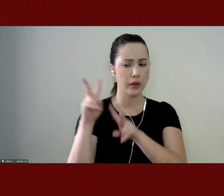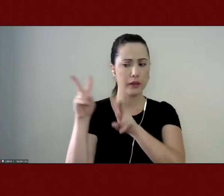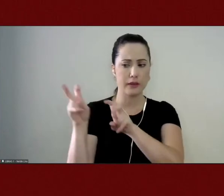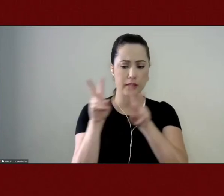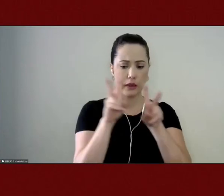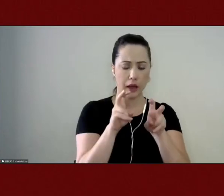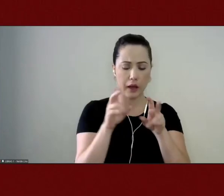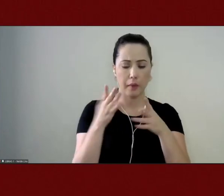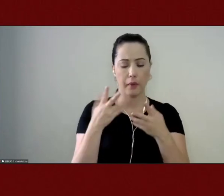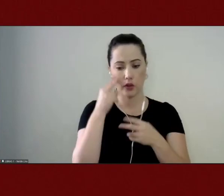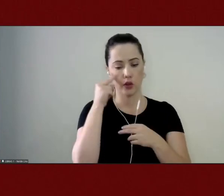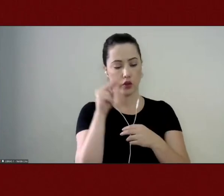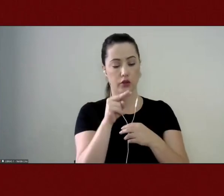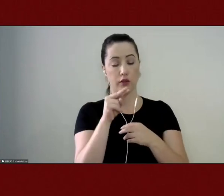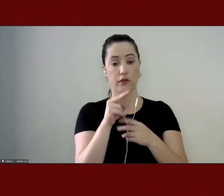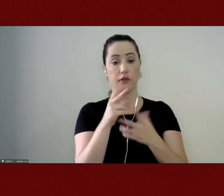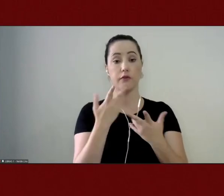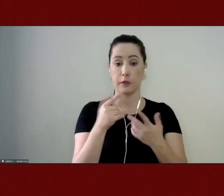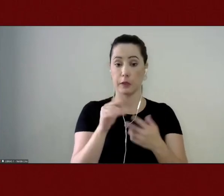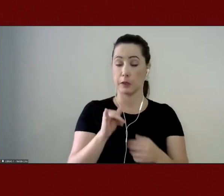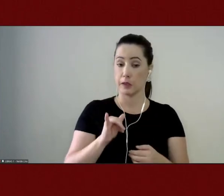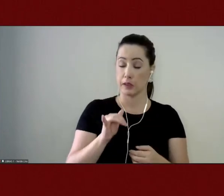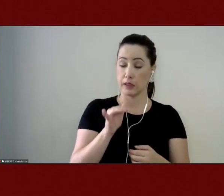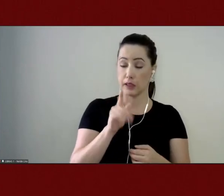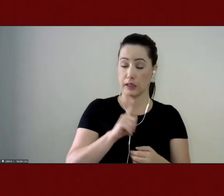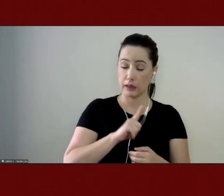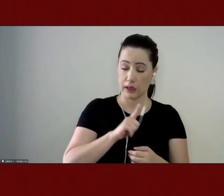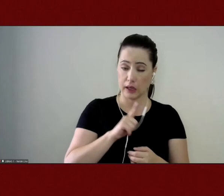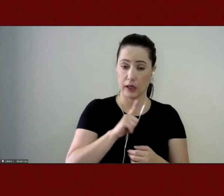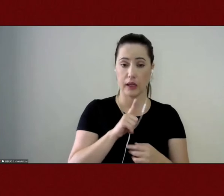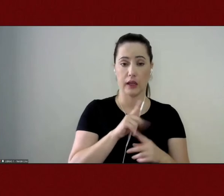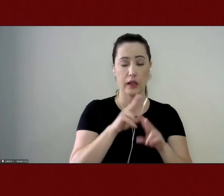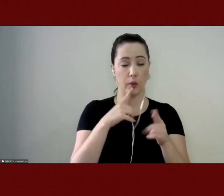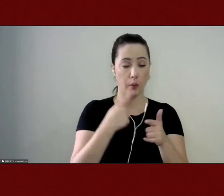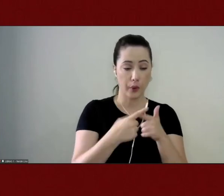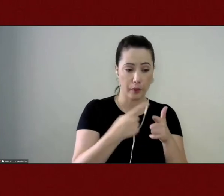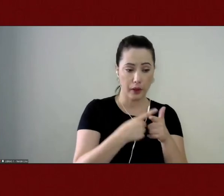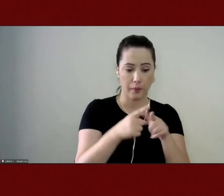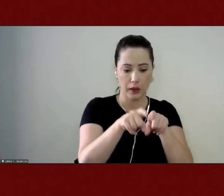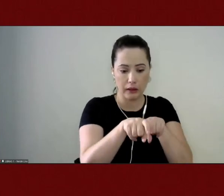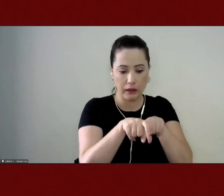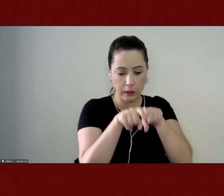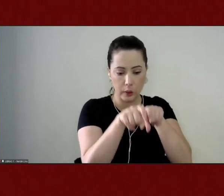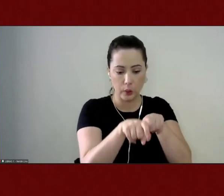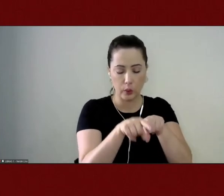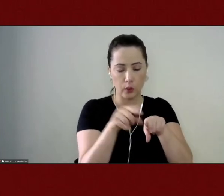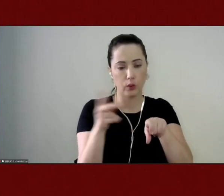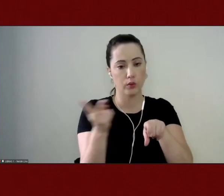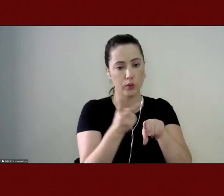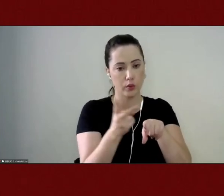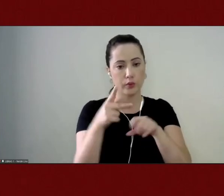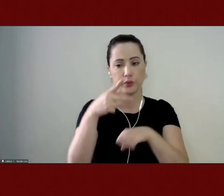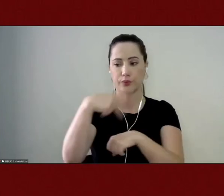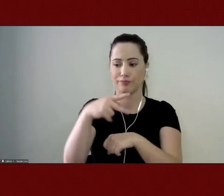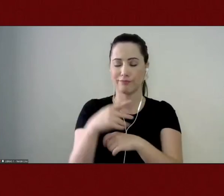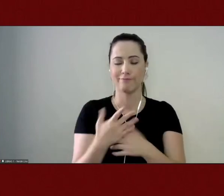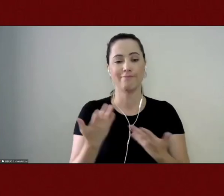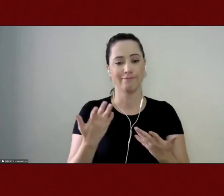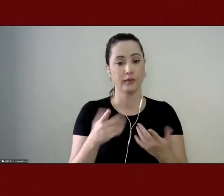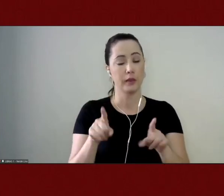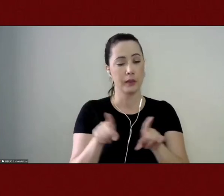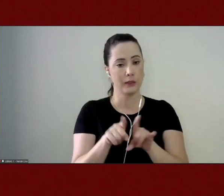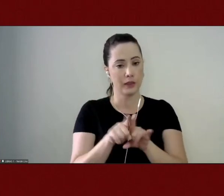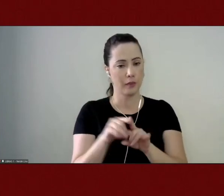questão camponesa nos dois países e existe o valor histórico assumido pelo